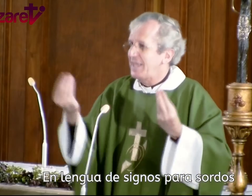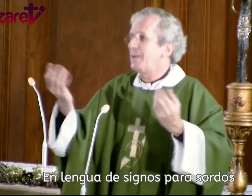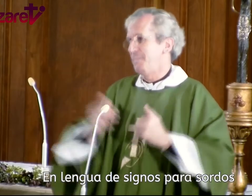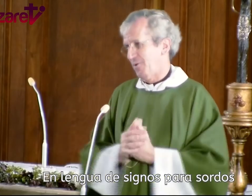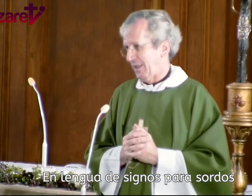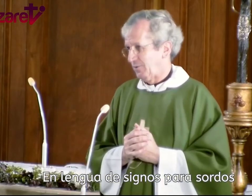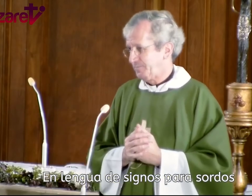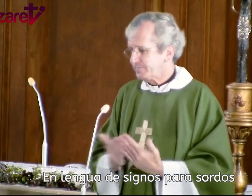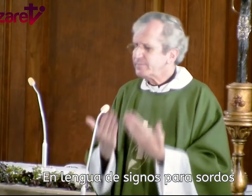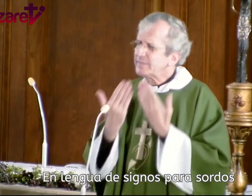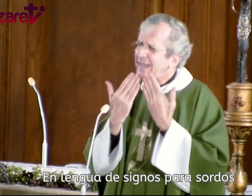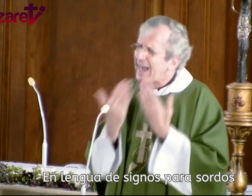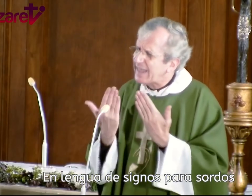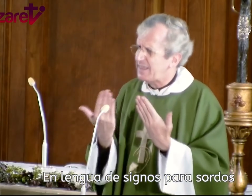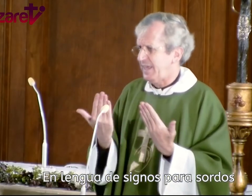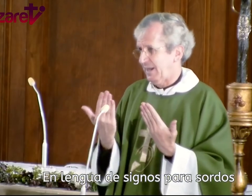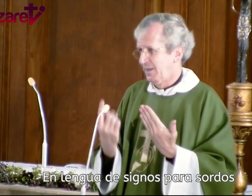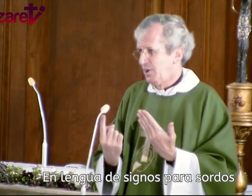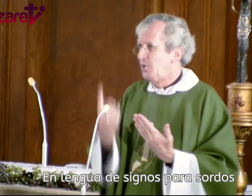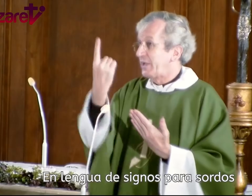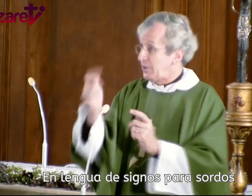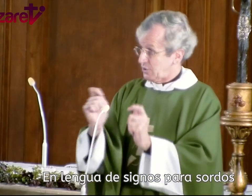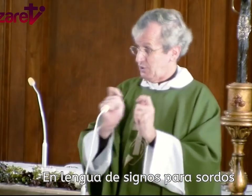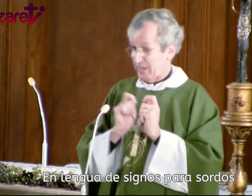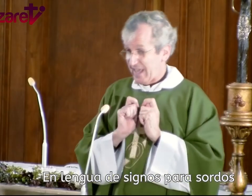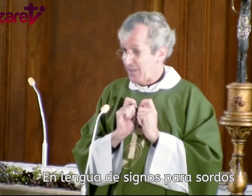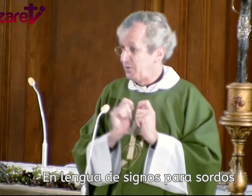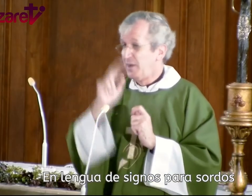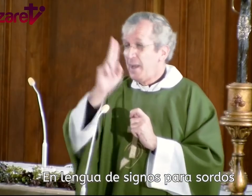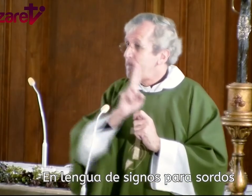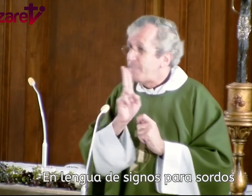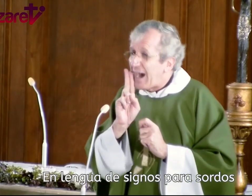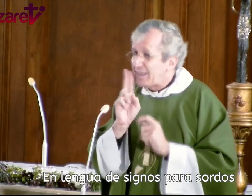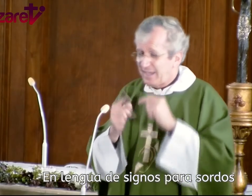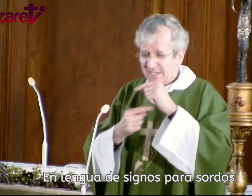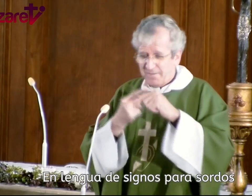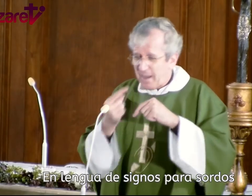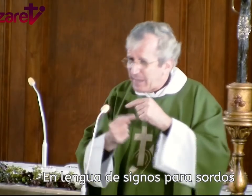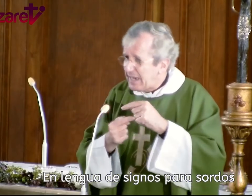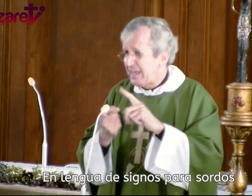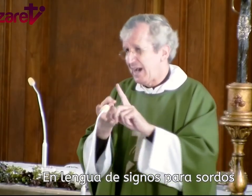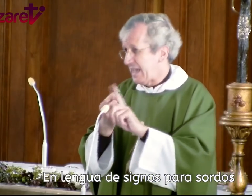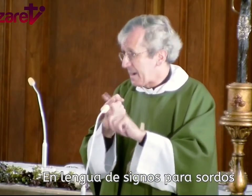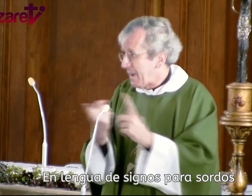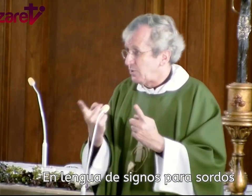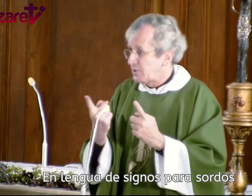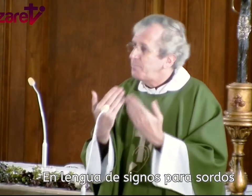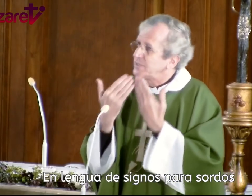ir mejorando Agradecer Lo que Dios Nos ha dado Padres Familia Hermanos Pues dar